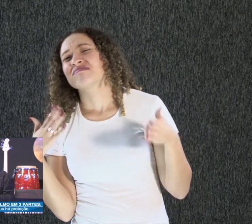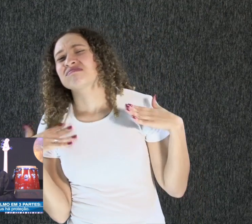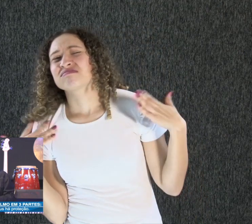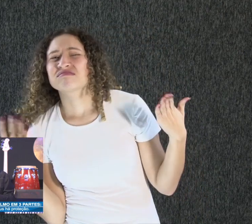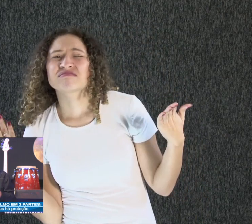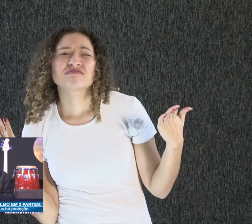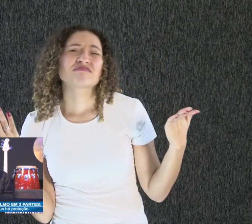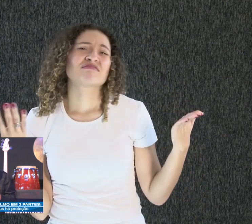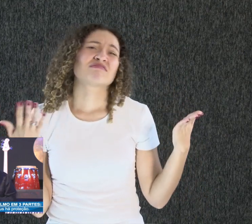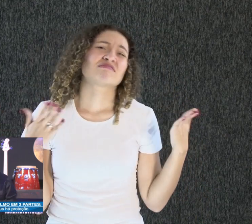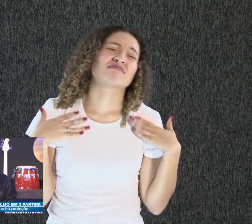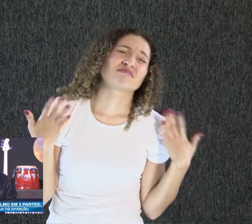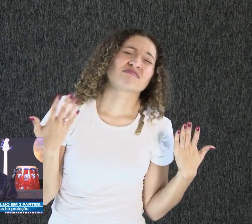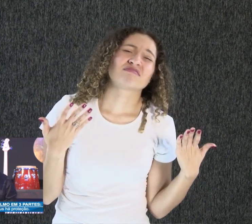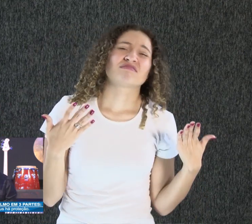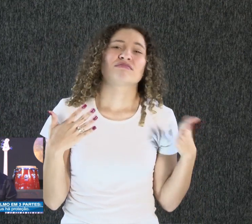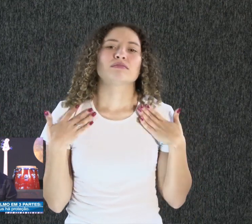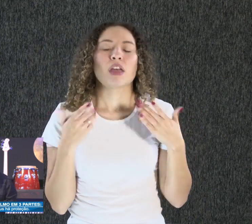os dias.